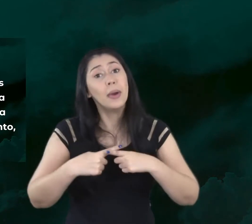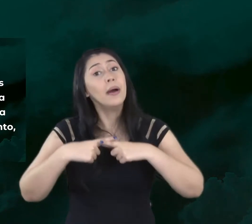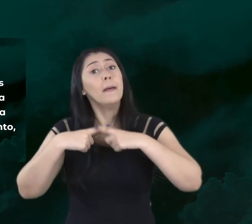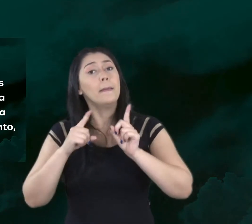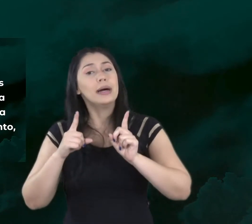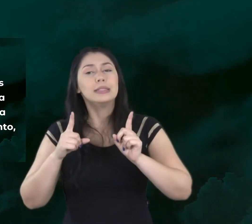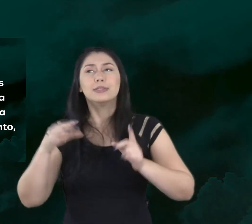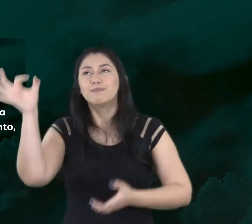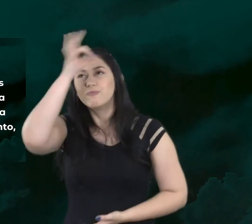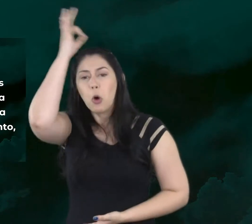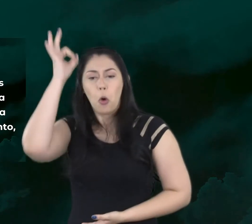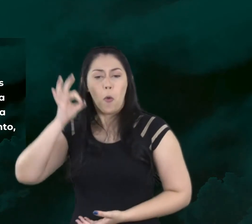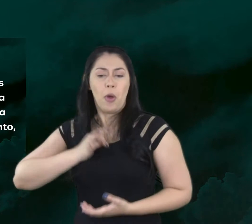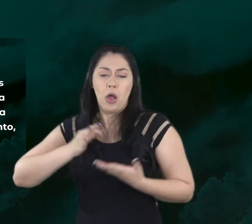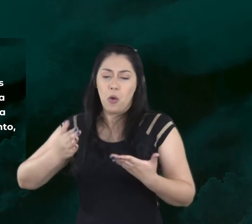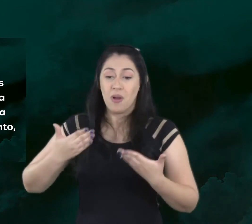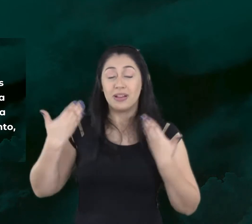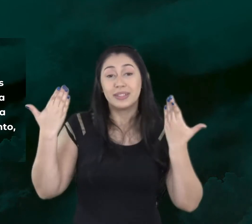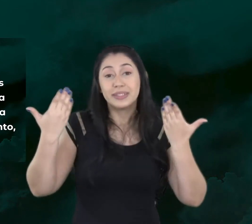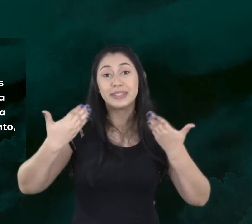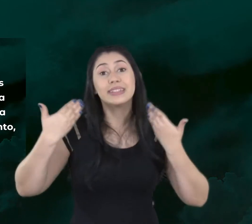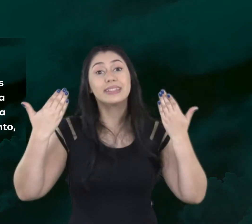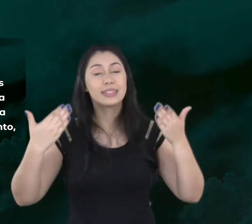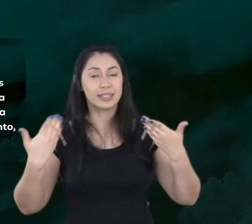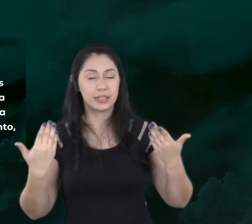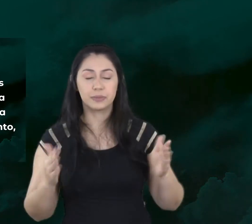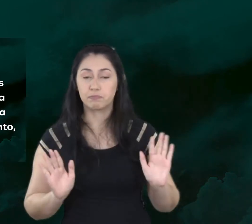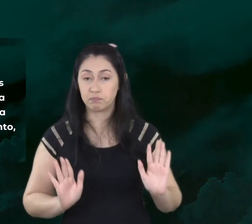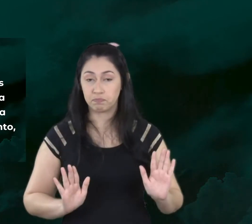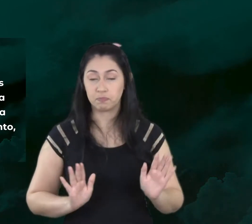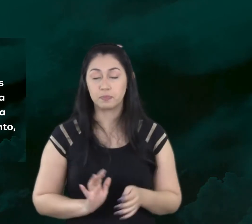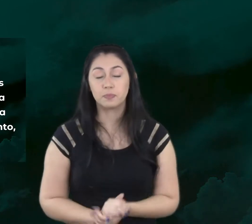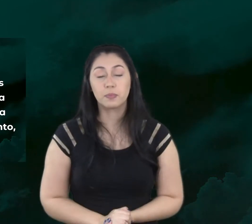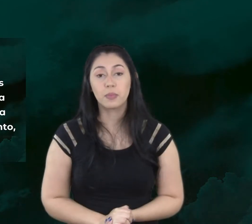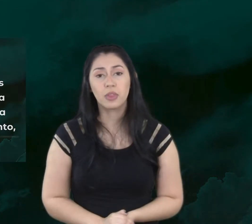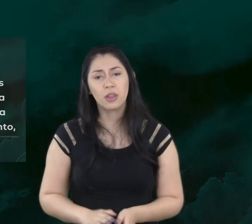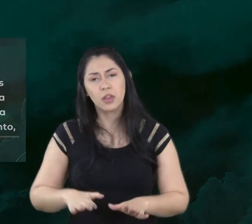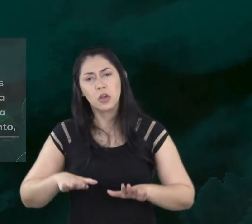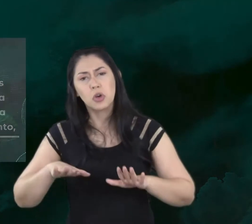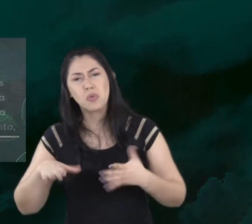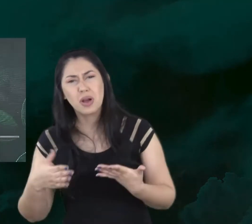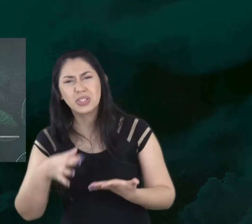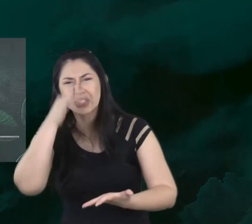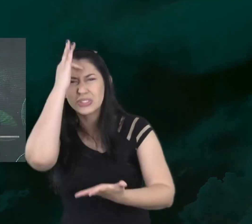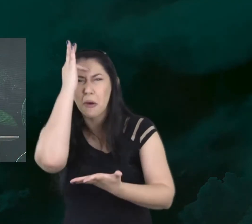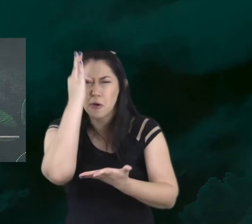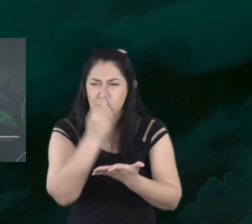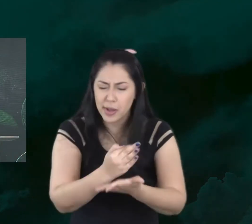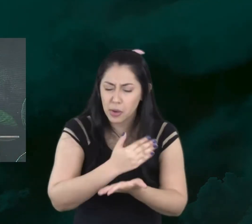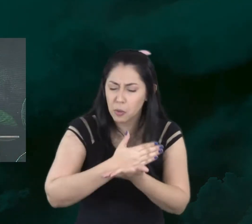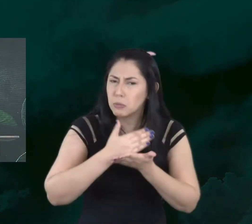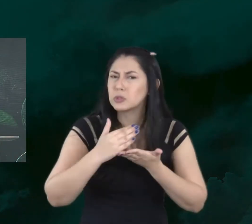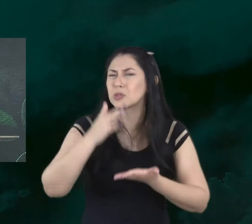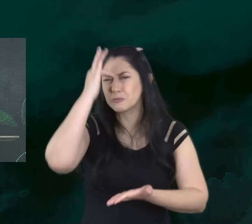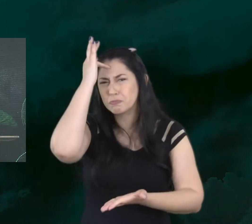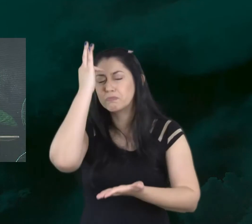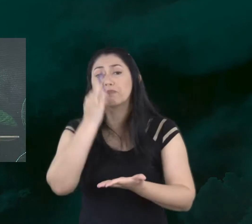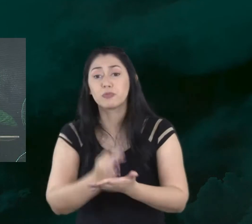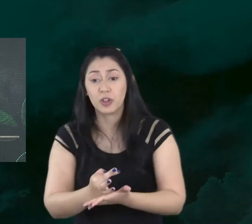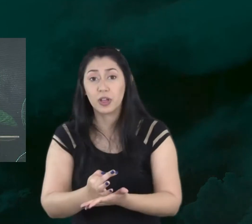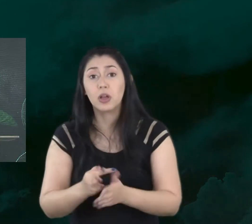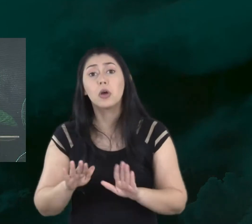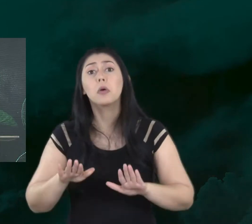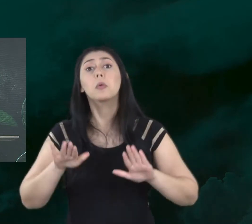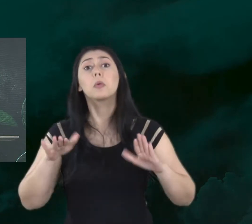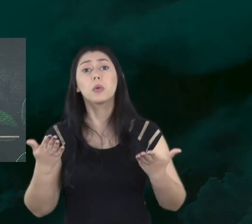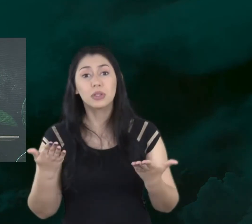do Espírito Santo. Quer dizer, quando começou a fé dos Tessalonicenses, foi quando